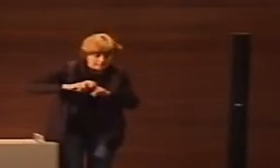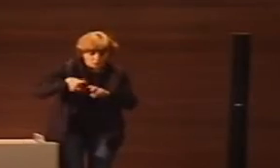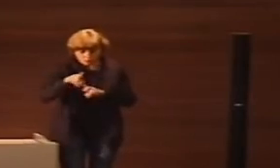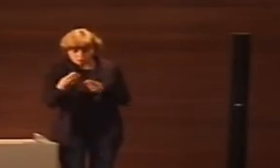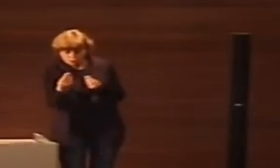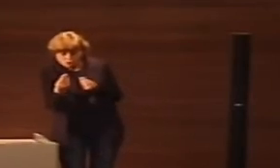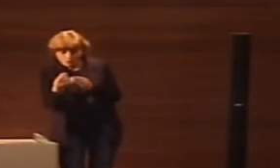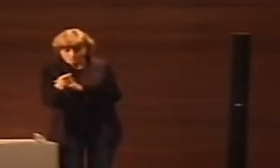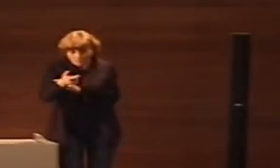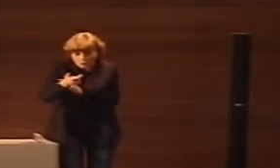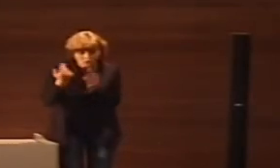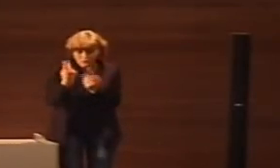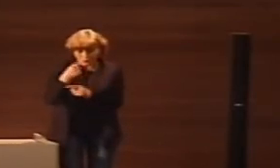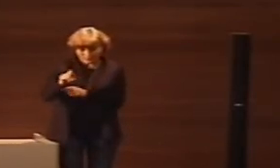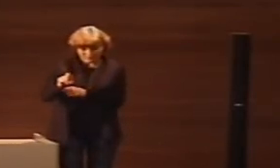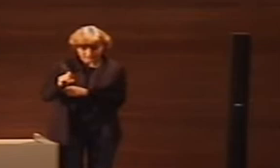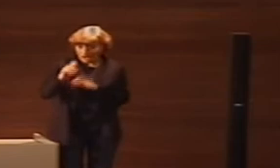el menos fino, ¿no? El menos